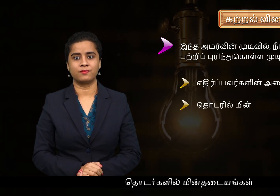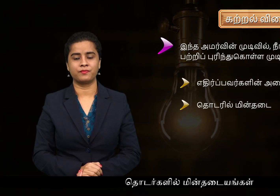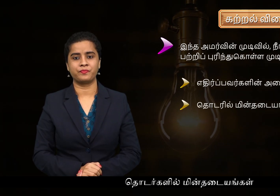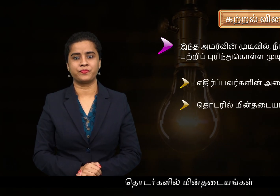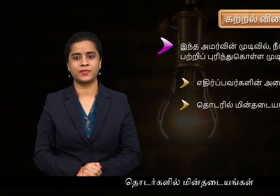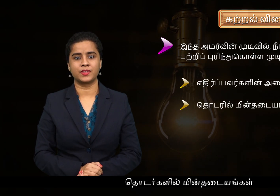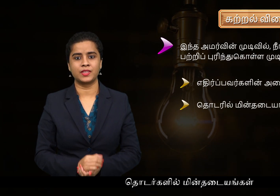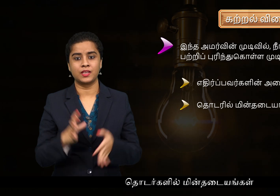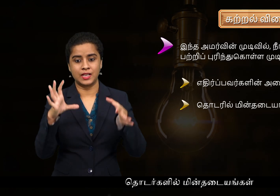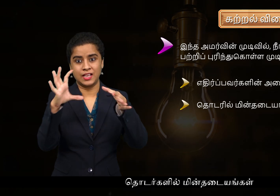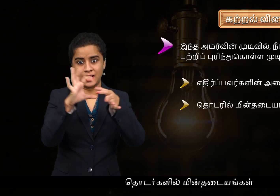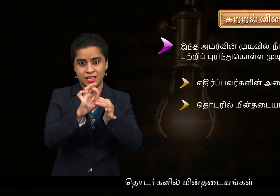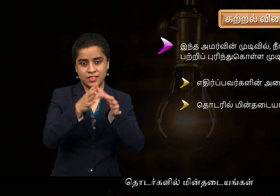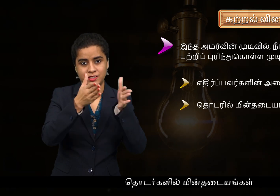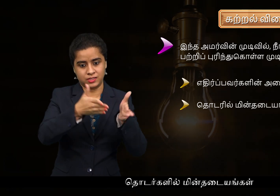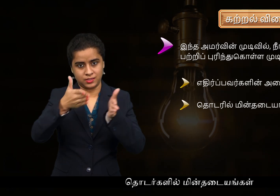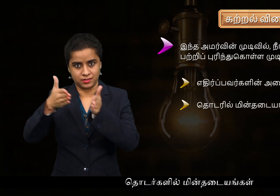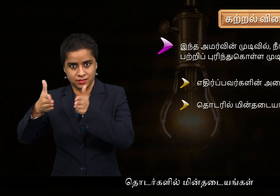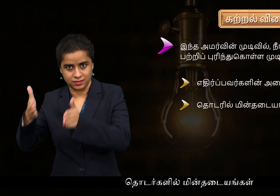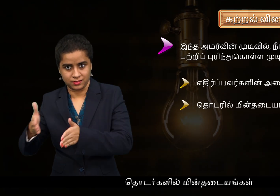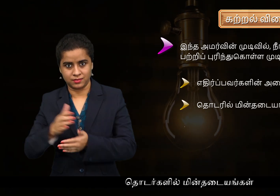தொடர்களில் மின்தடயங்கள்,